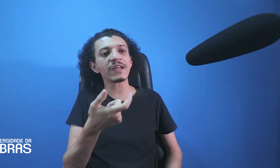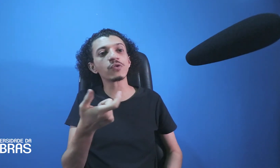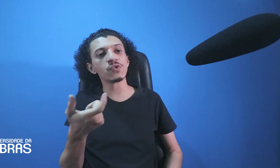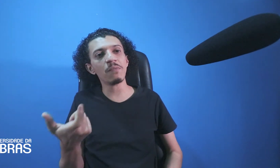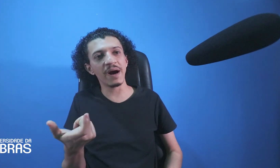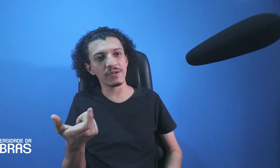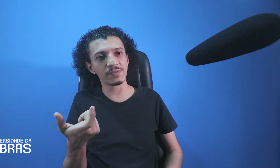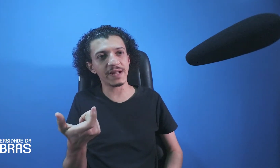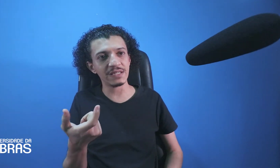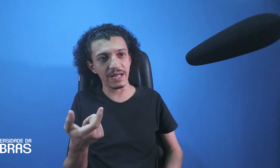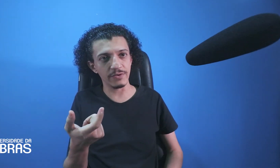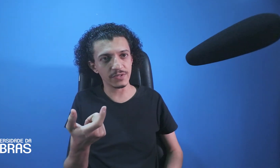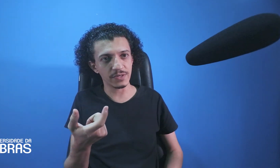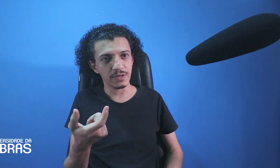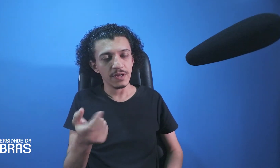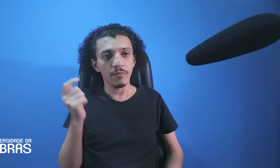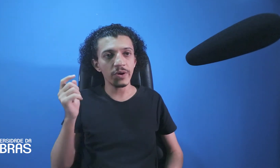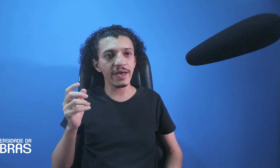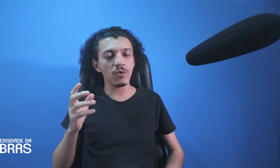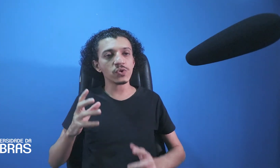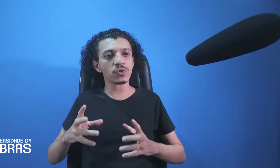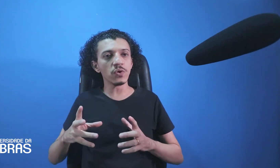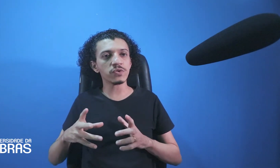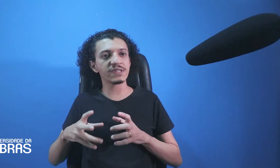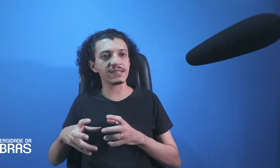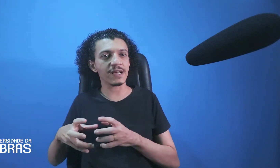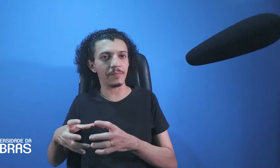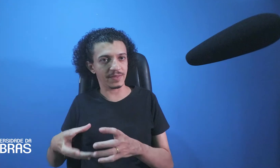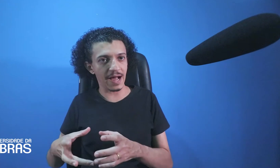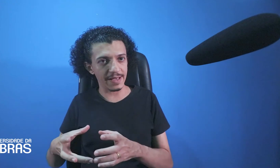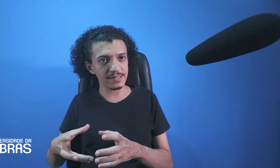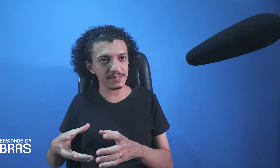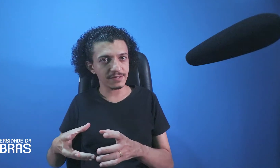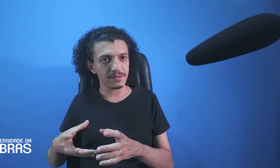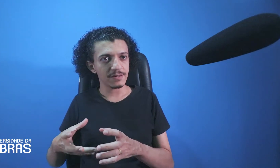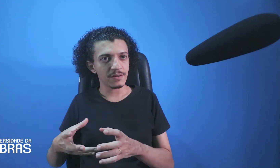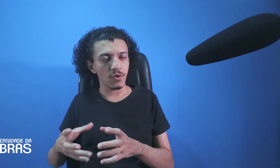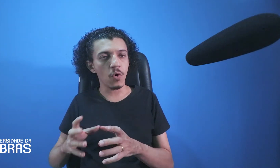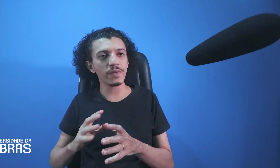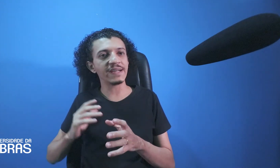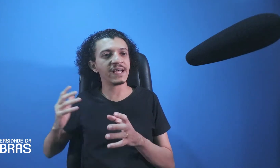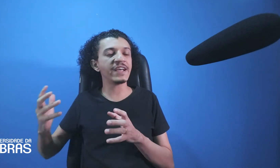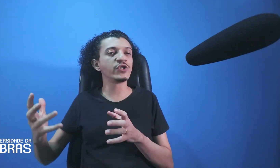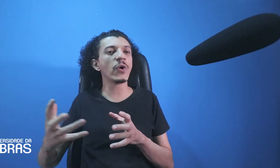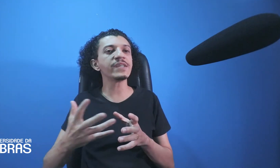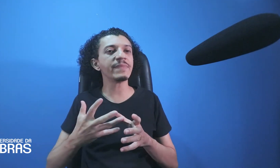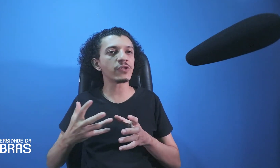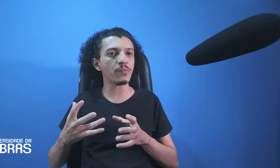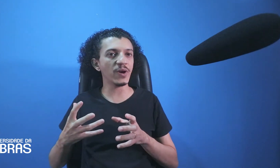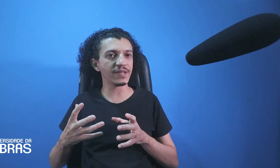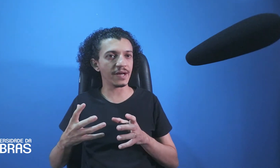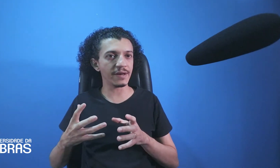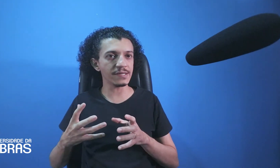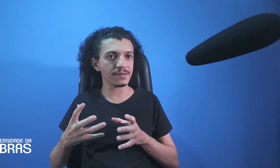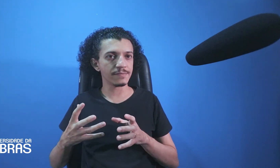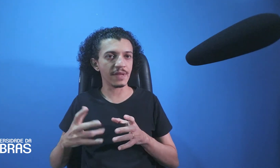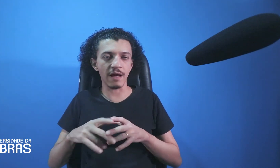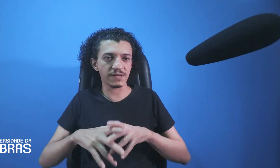centros urbanos brasileiros? Porque os surdos das capitais ou das regiões metropolitanas, né,